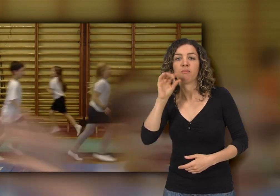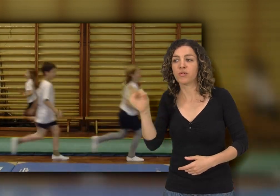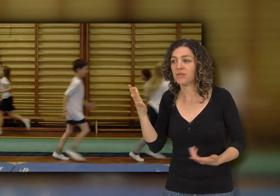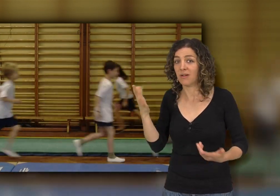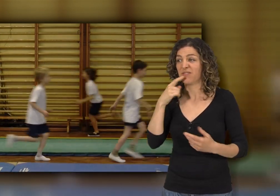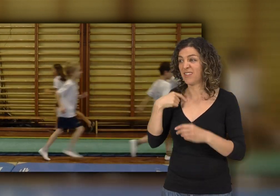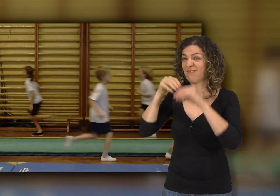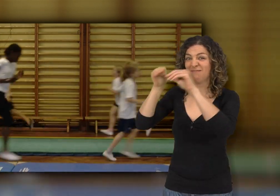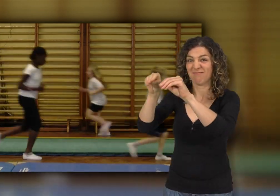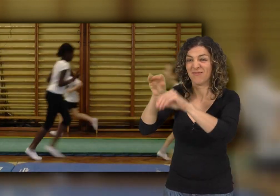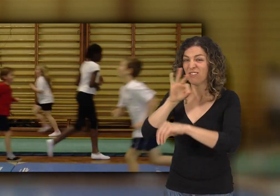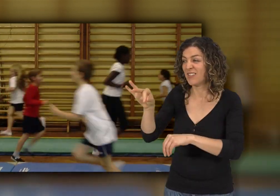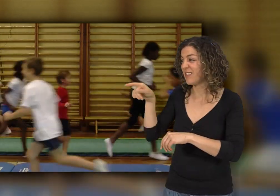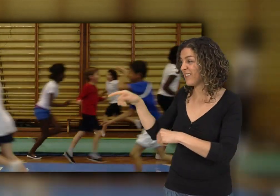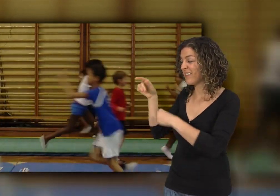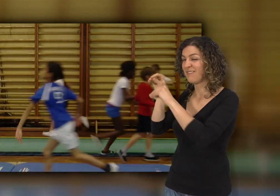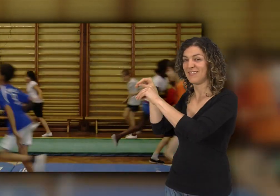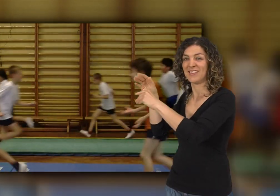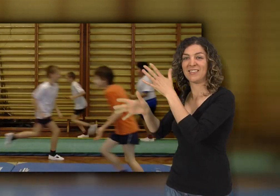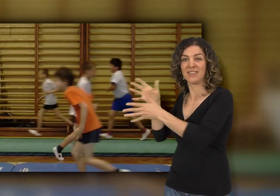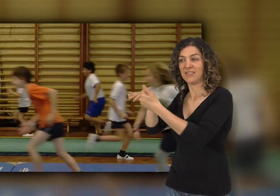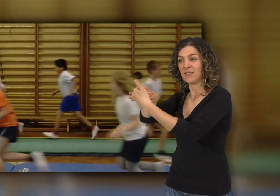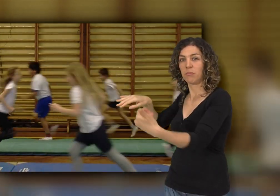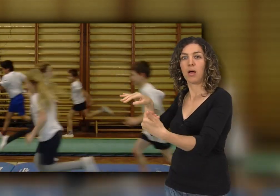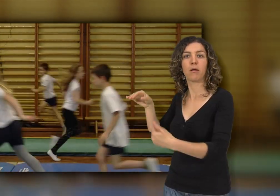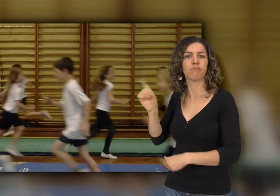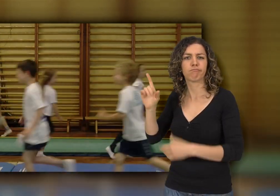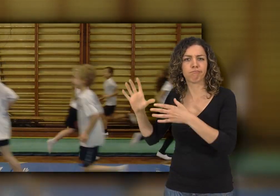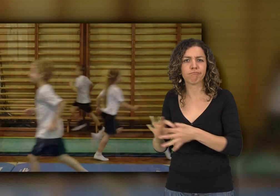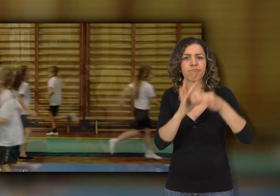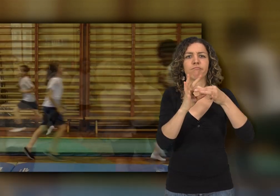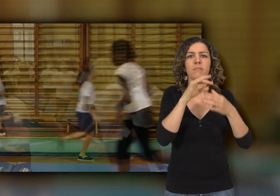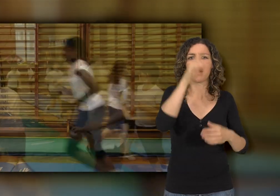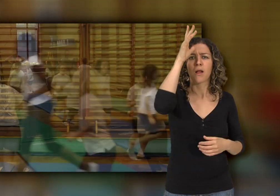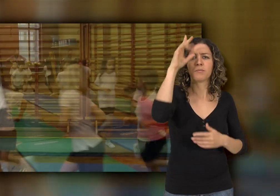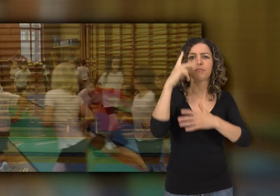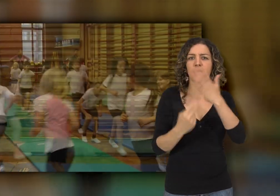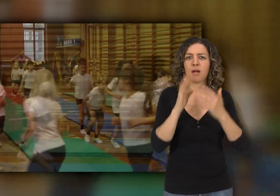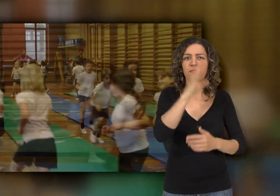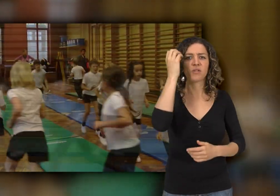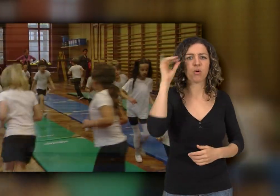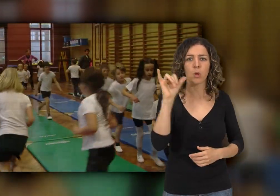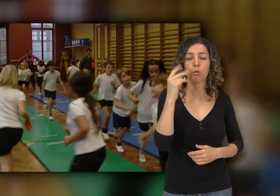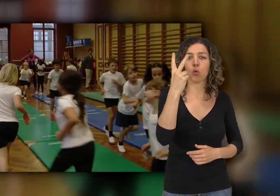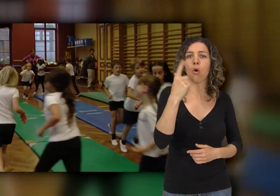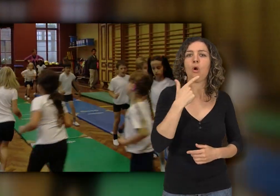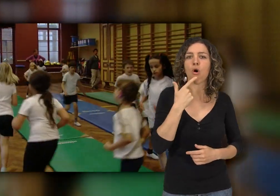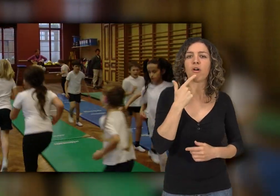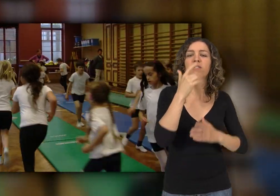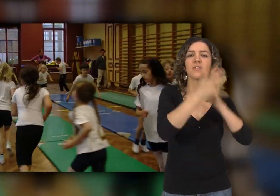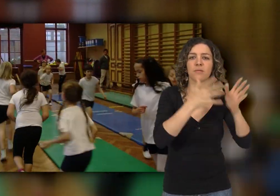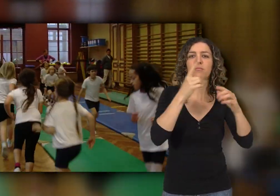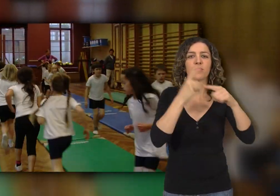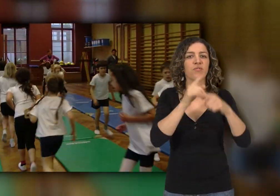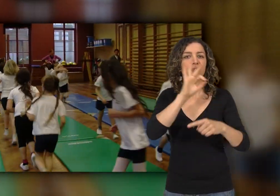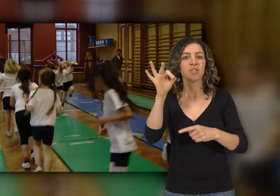langue des signes et comme seconde langue le français. Il est important de préciser que c'est notamment grâce à la manière dont on considère le français et la langue